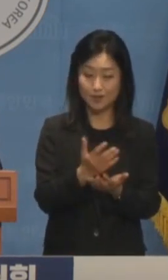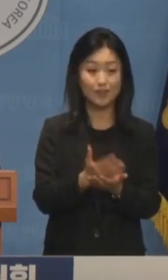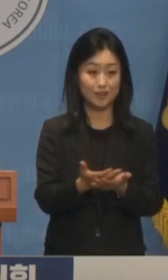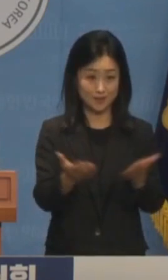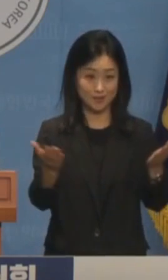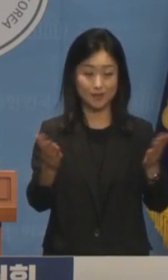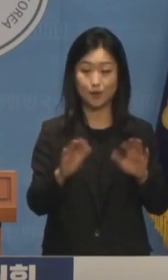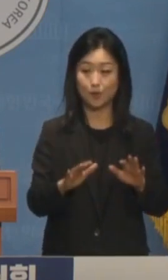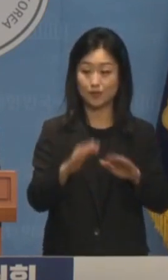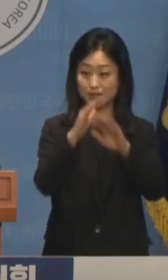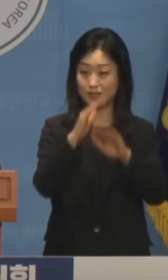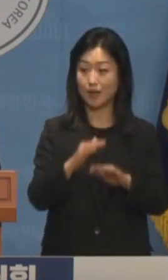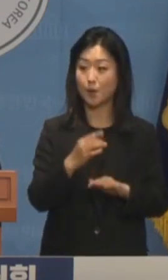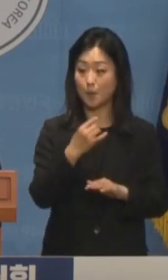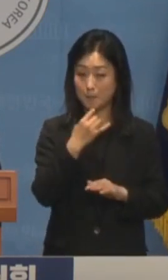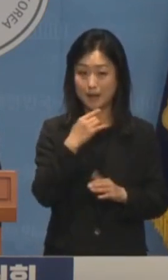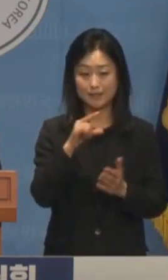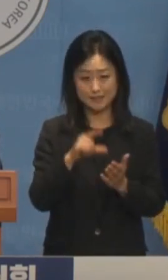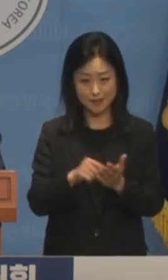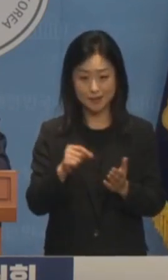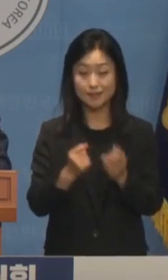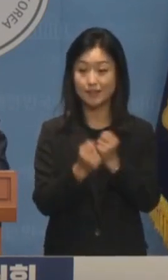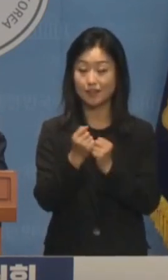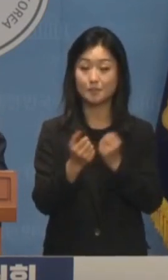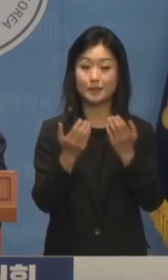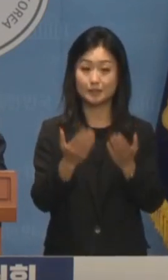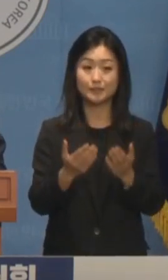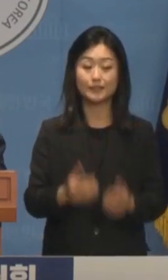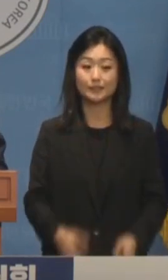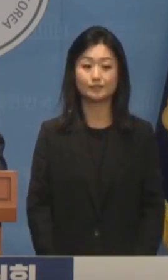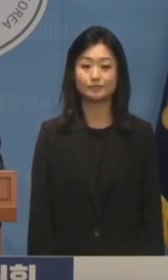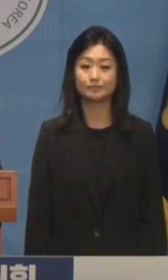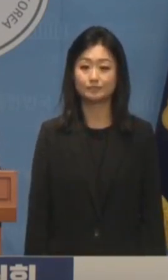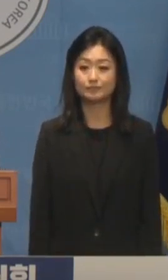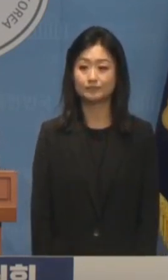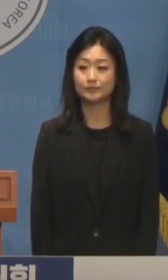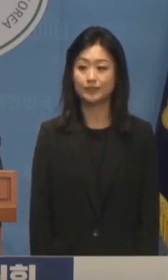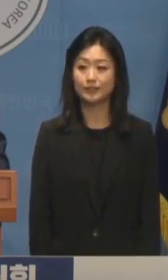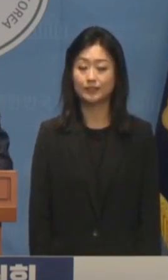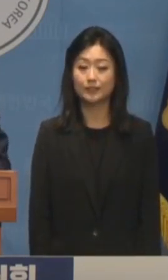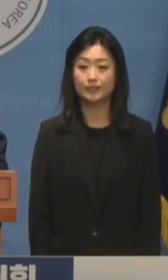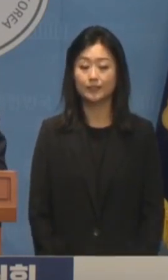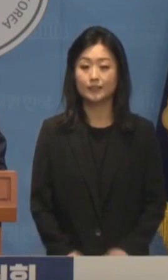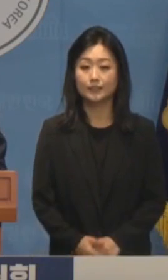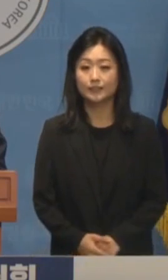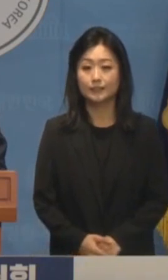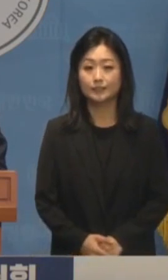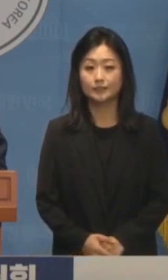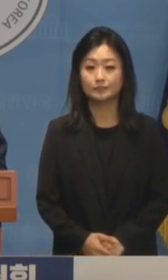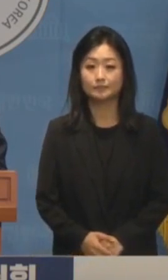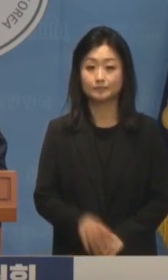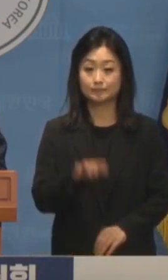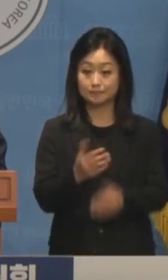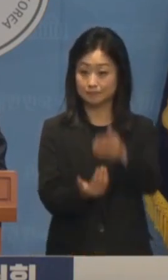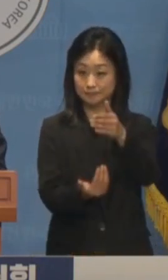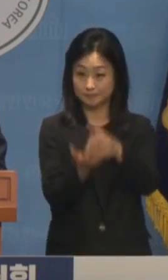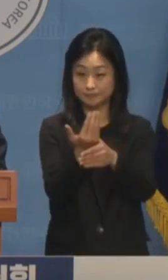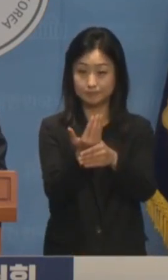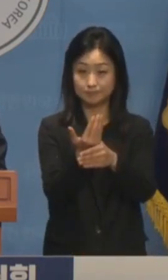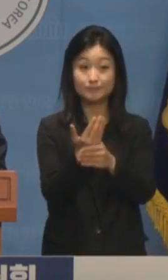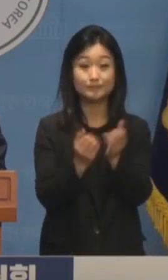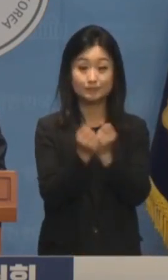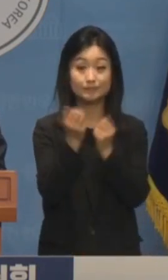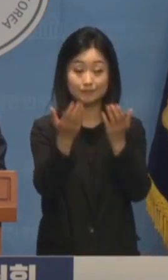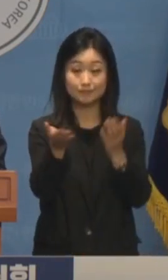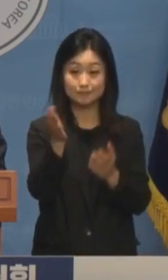오늘 기자회견 내용과 관련해서만 짤막하게 제가 정리 말씀 좀 드리겠습니다. 이 사안은 앞서